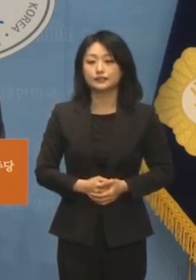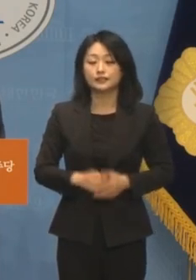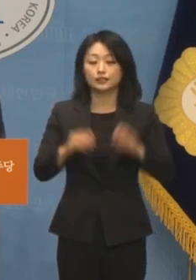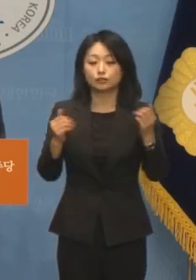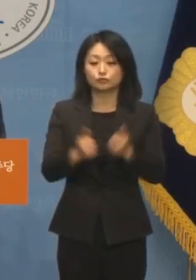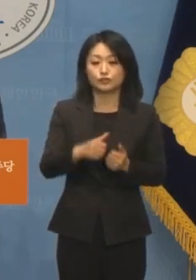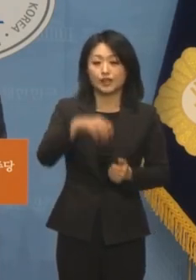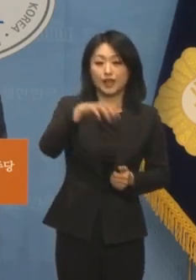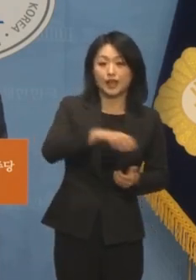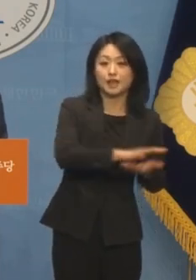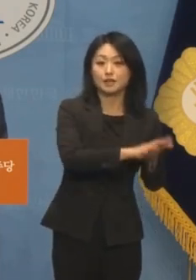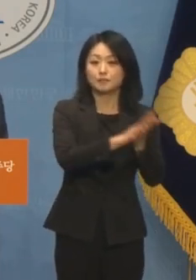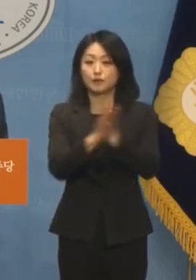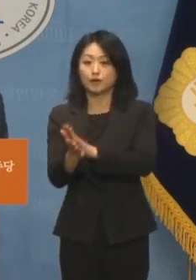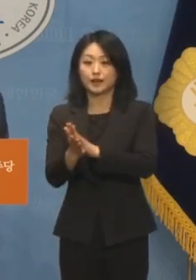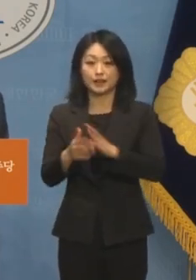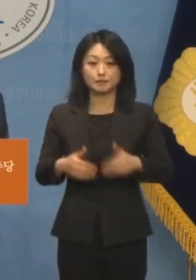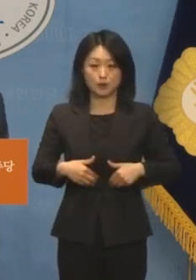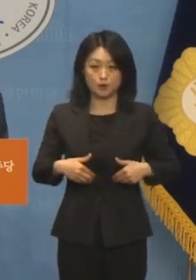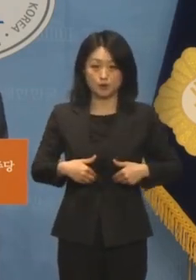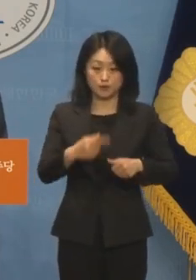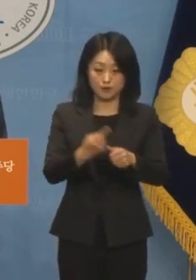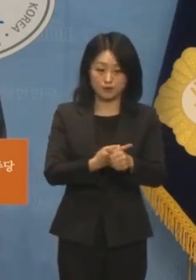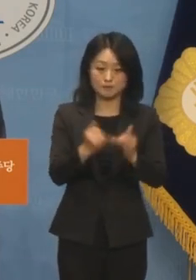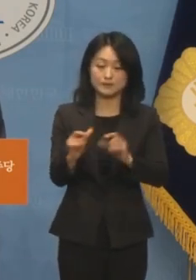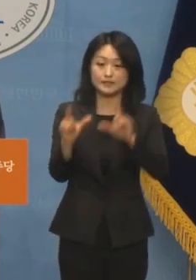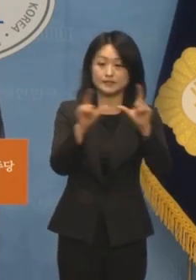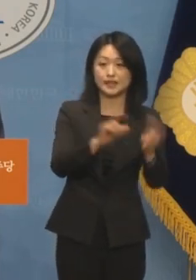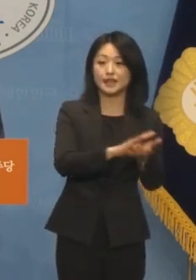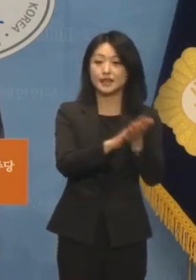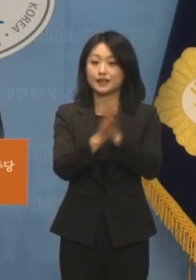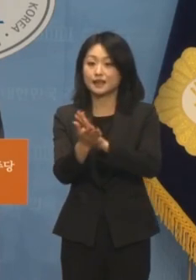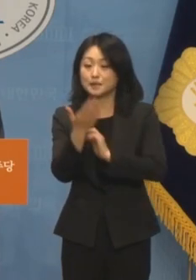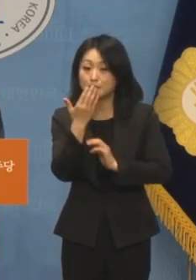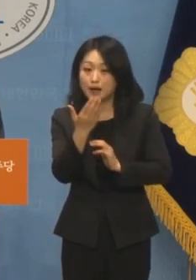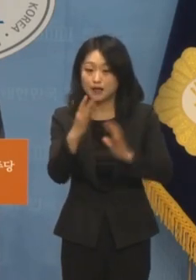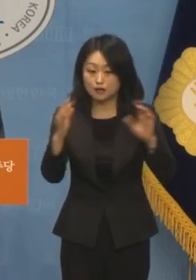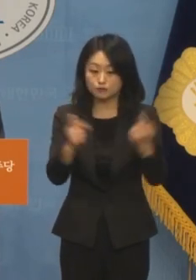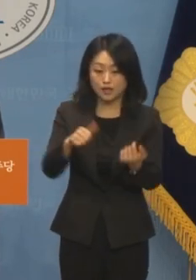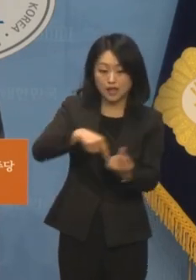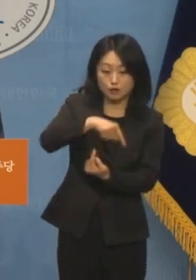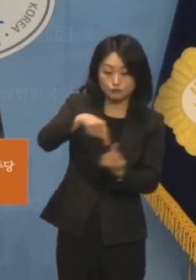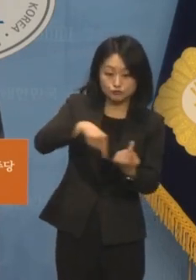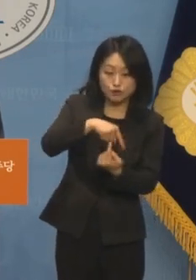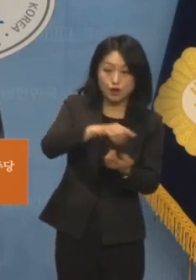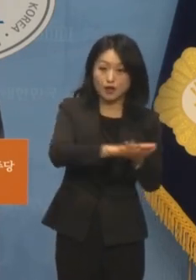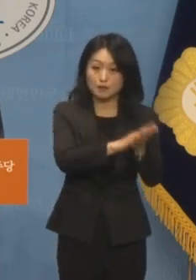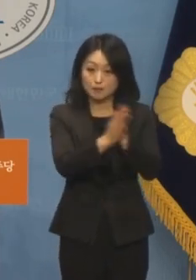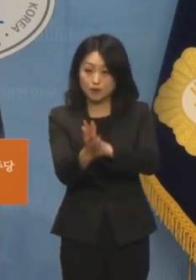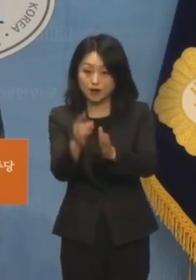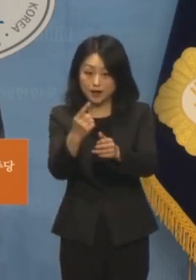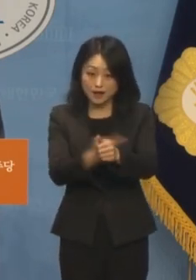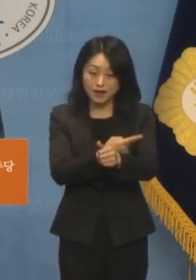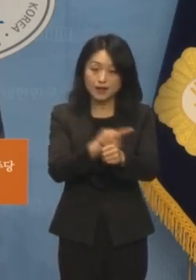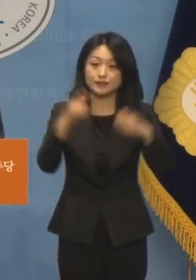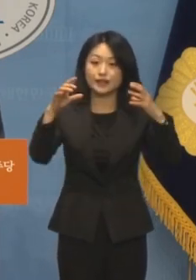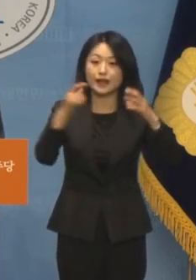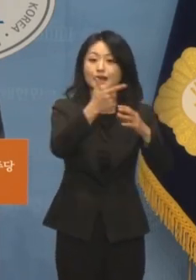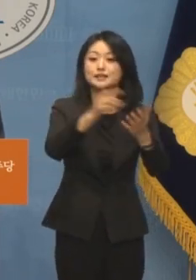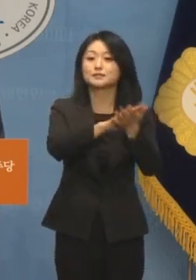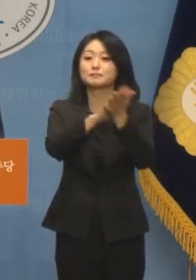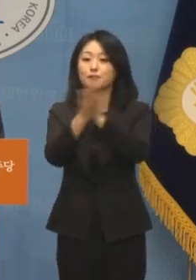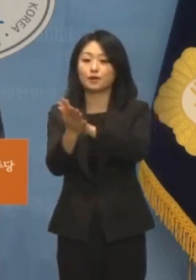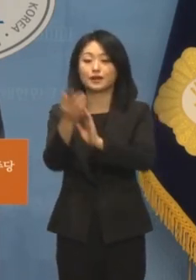국회가 달라져야 민생이 달라집니다. 국회 운영의 변화가 더 큰 변화를 만들 수 있다는 것을